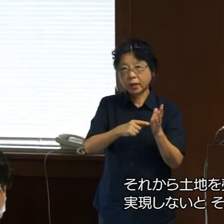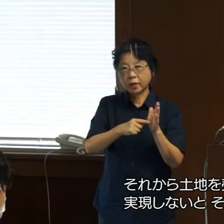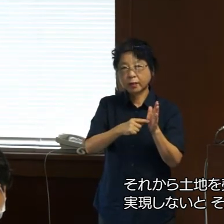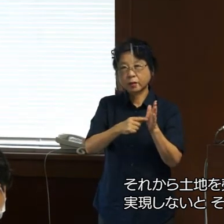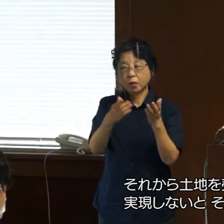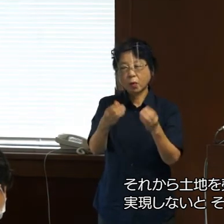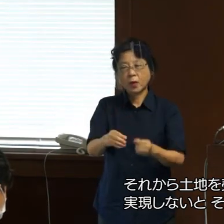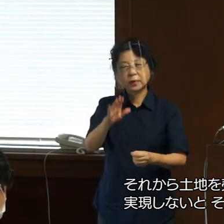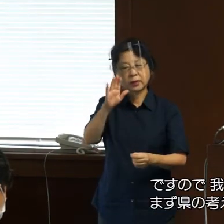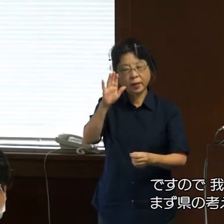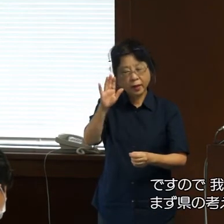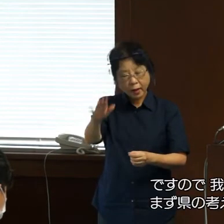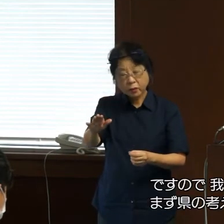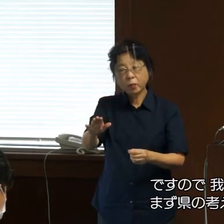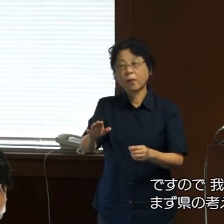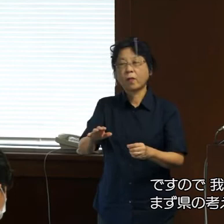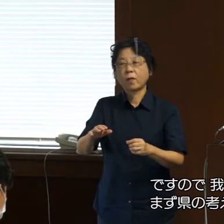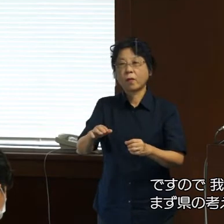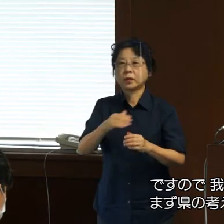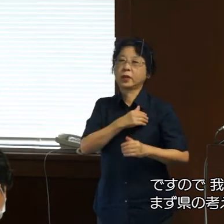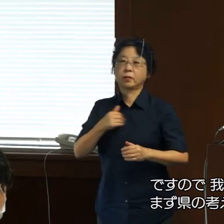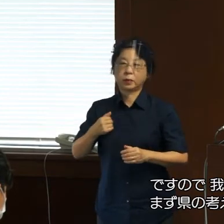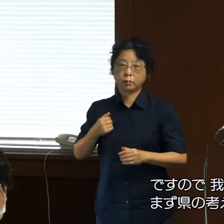話ですので、